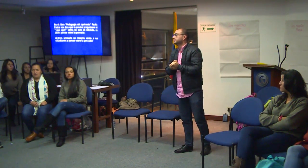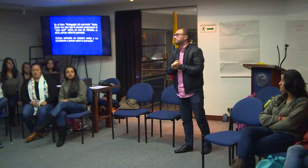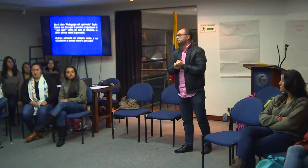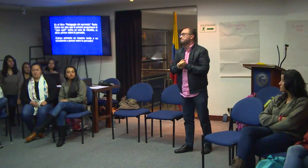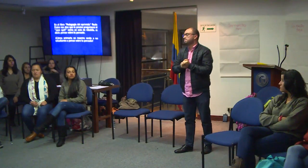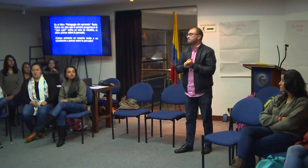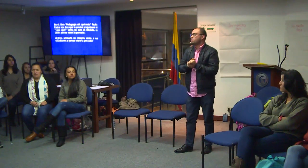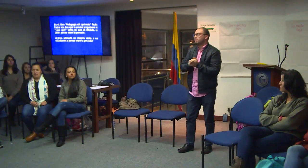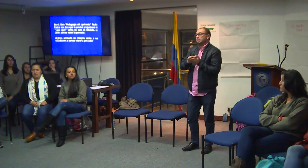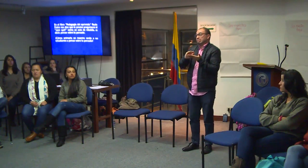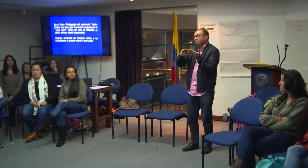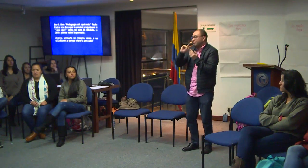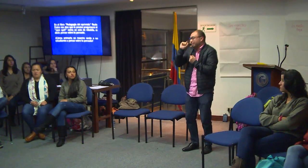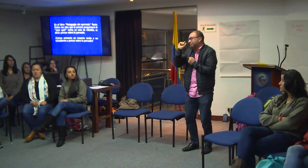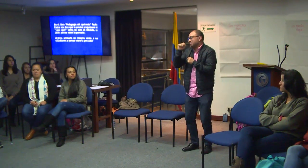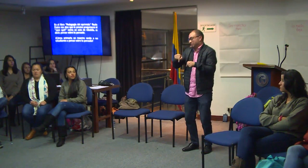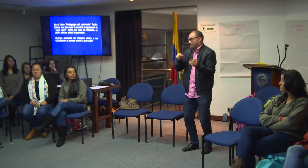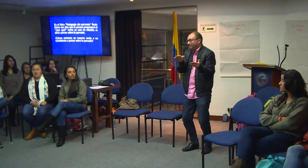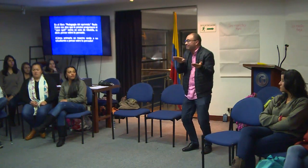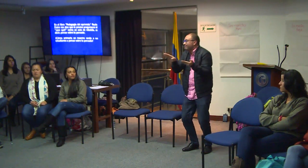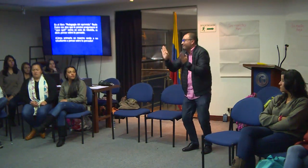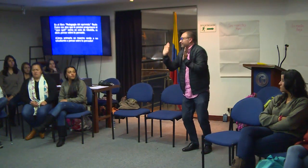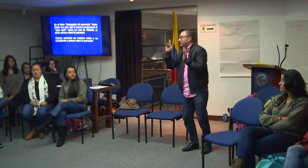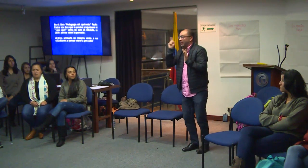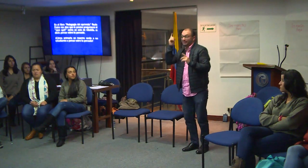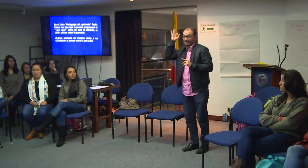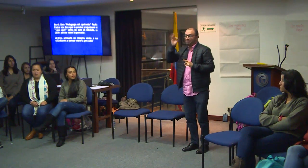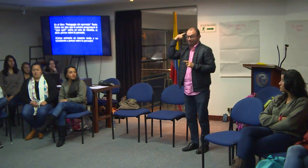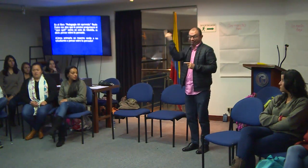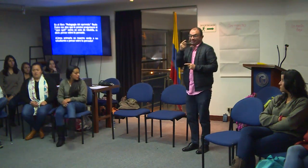del Café Enseñas por haberme invitado el día de hoy.